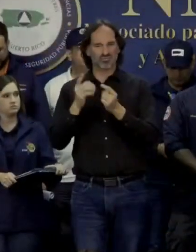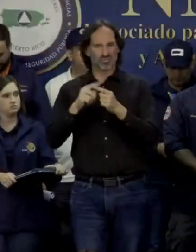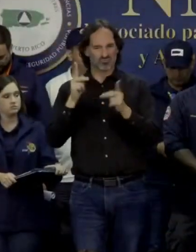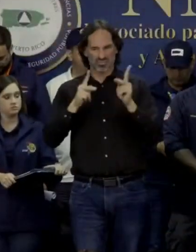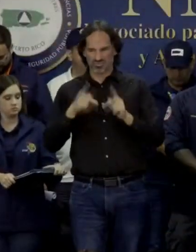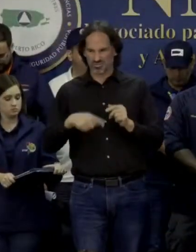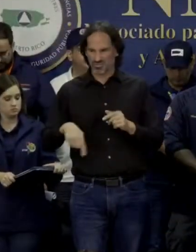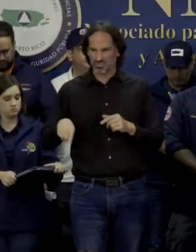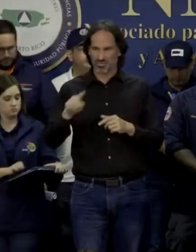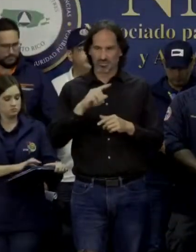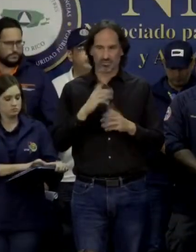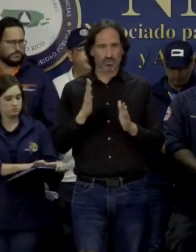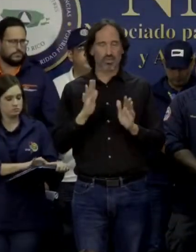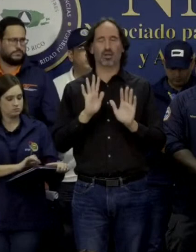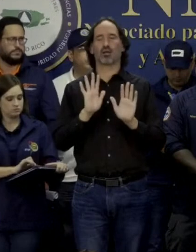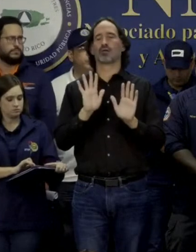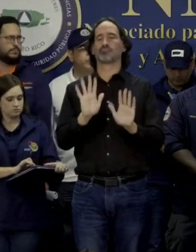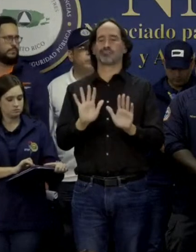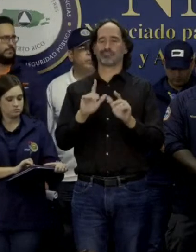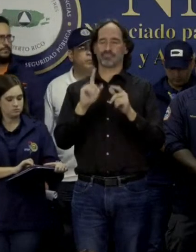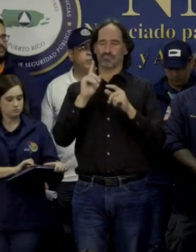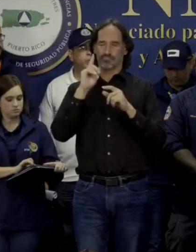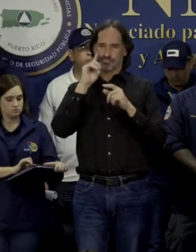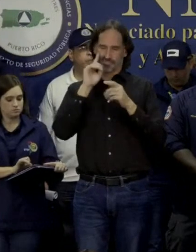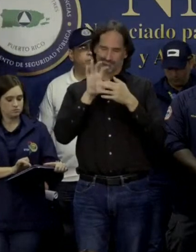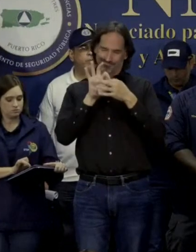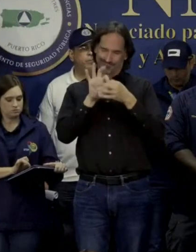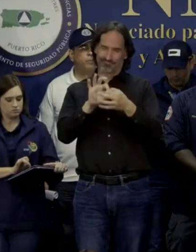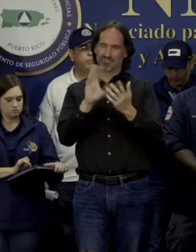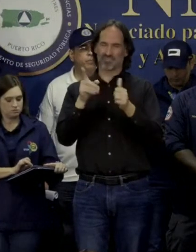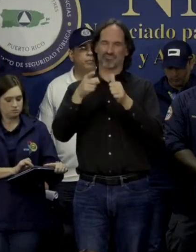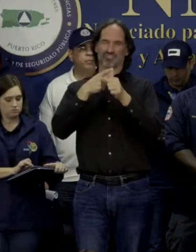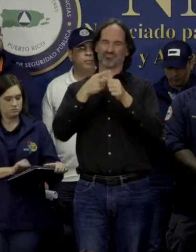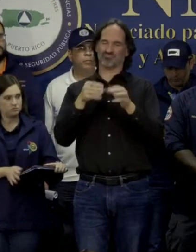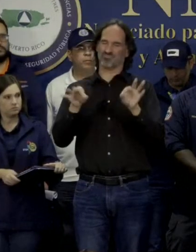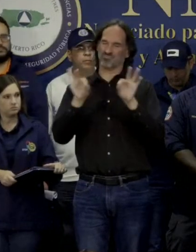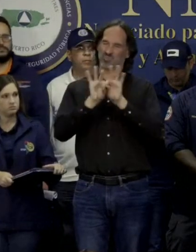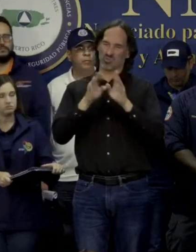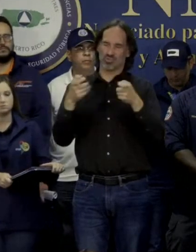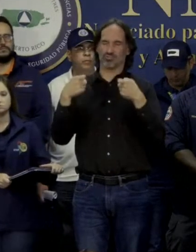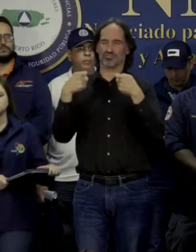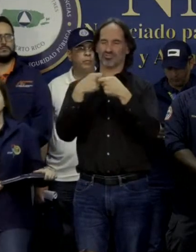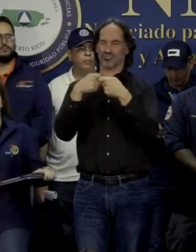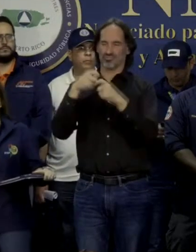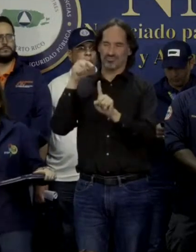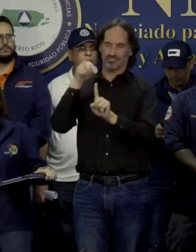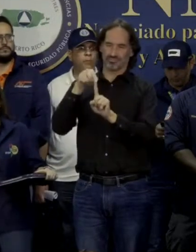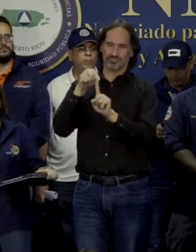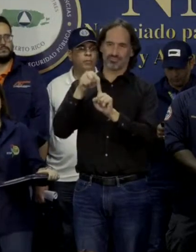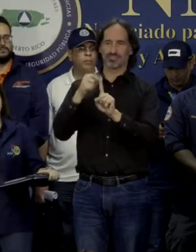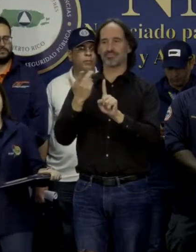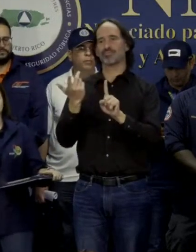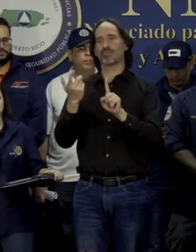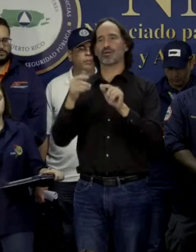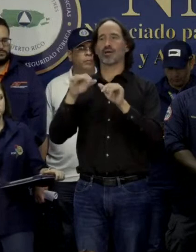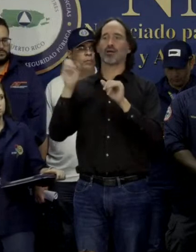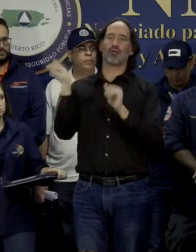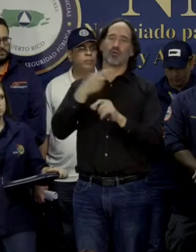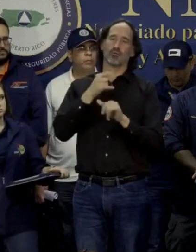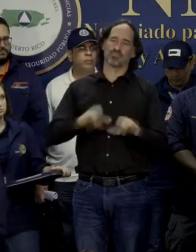yo reitero, yo creo que aquí llevamos más de 20 años quejándonos de nuestro sistema eléctrico, y una cosa